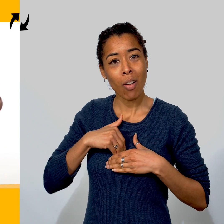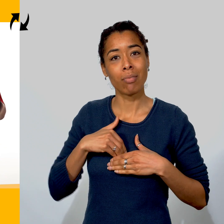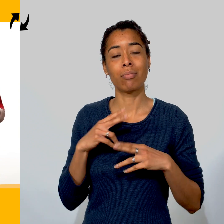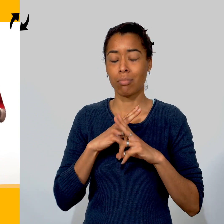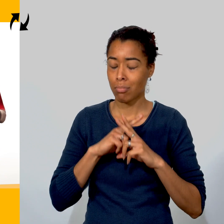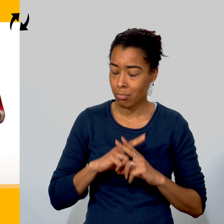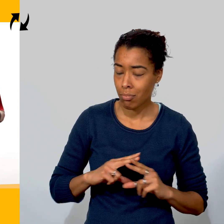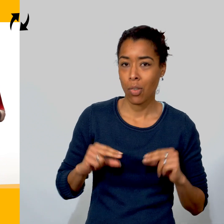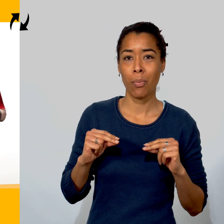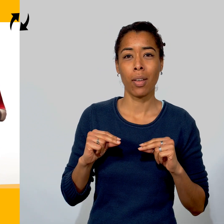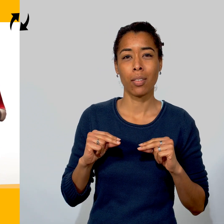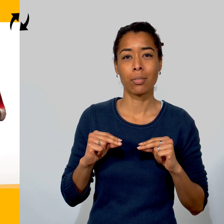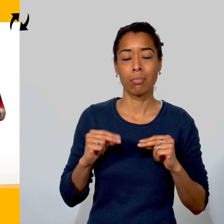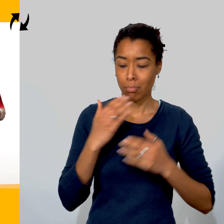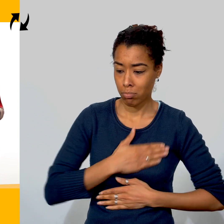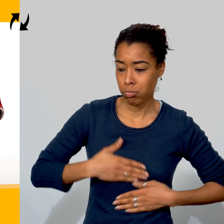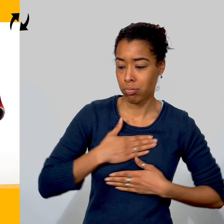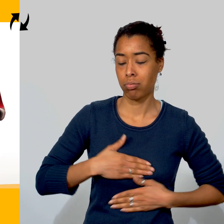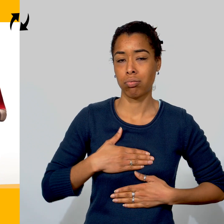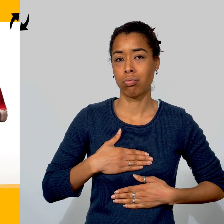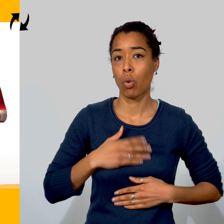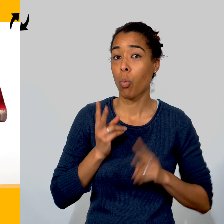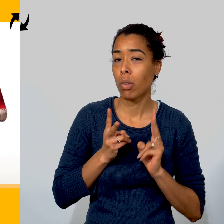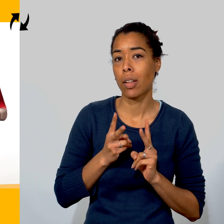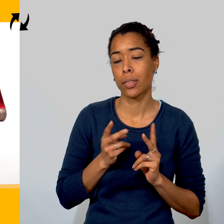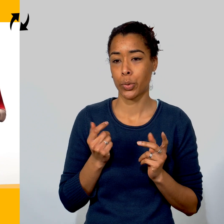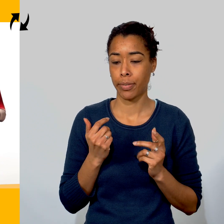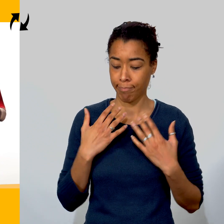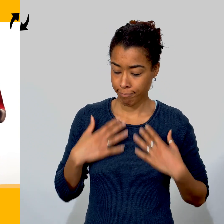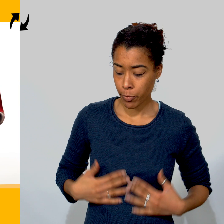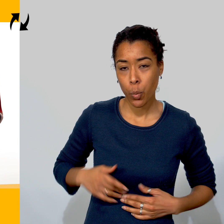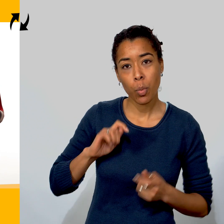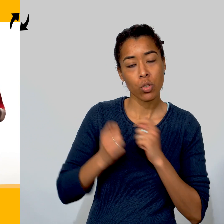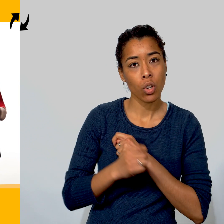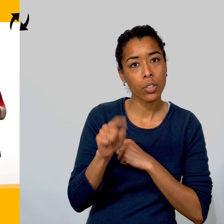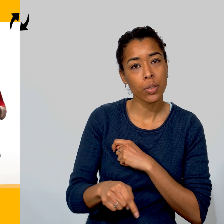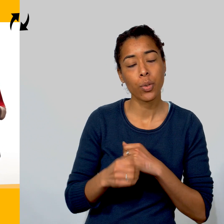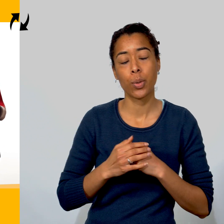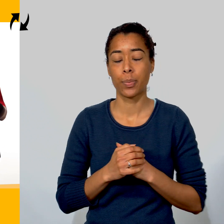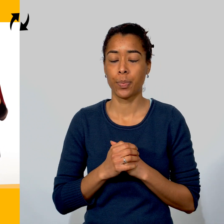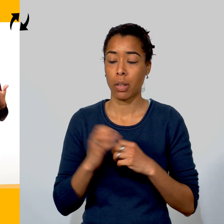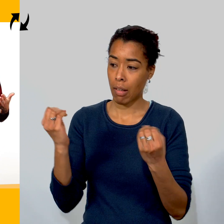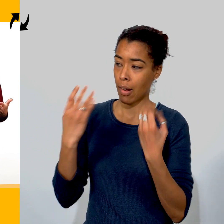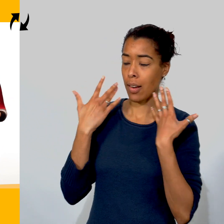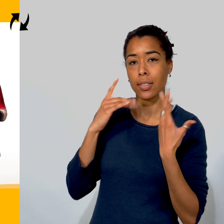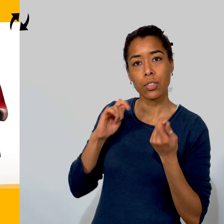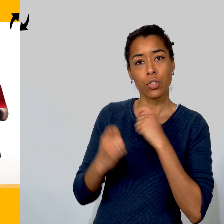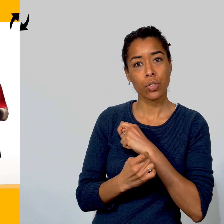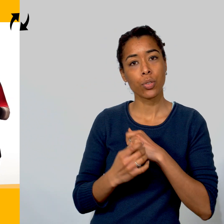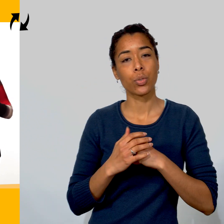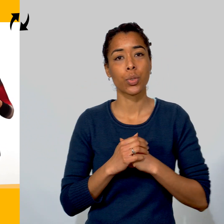joyeux? Ou notre attitude, comme changer de comportement, d'habitude, se laisser